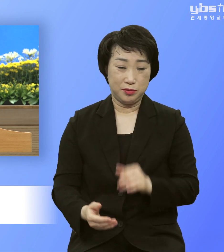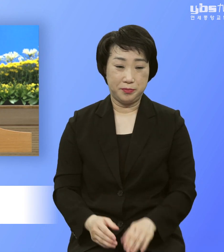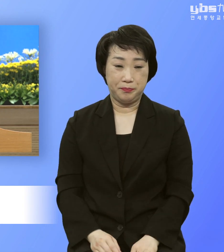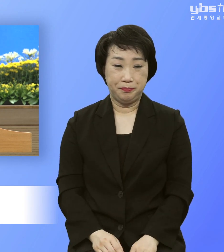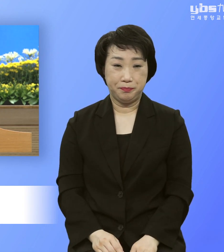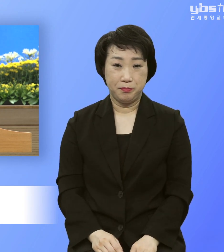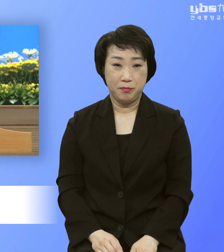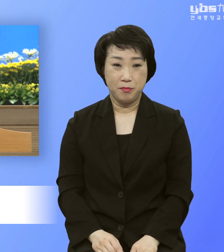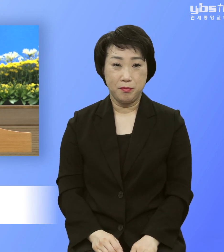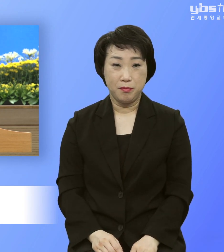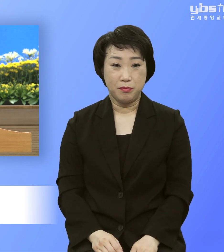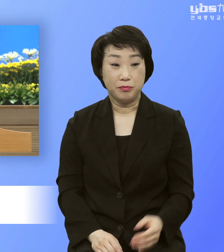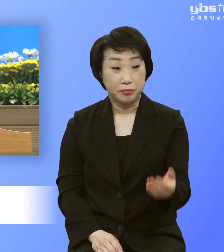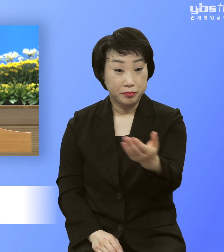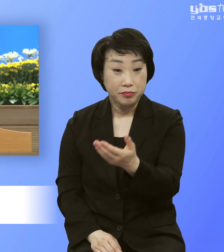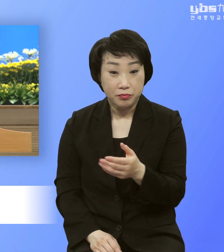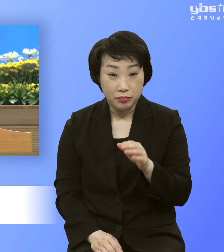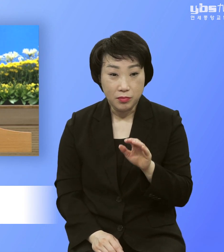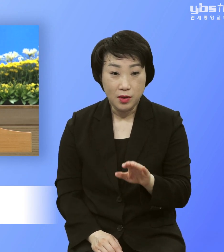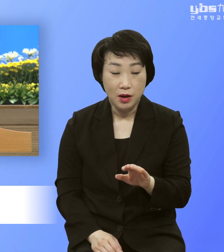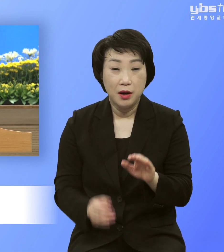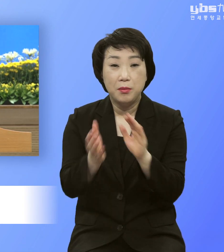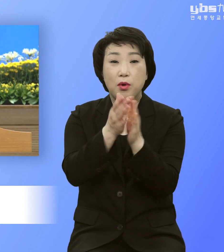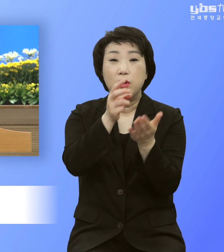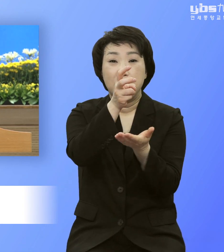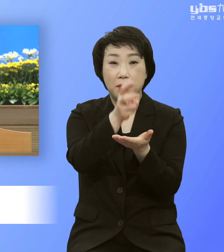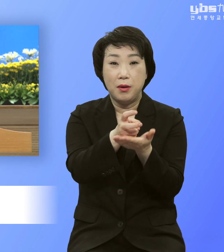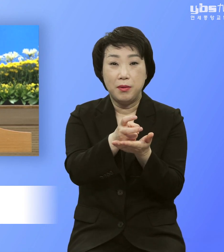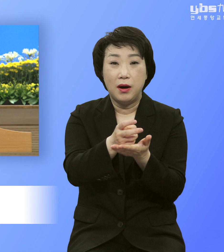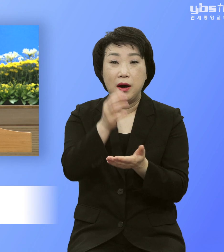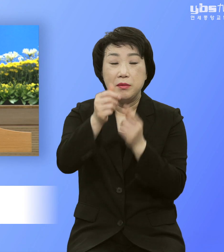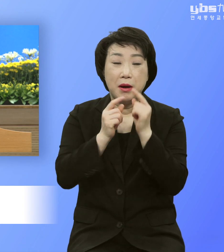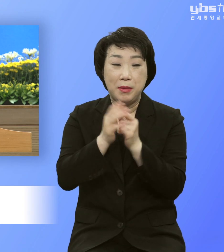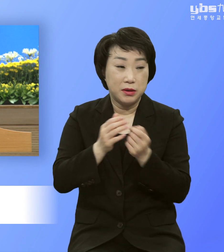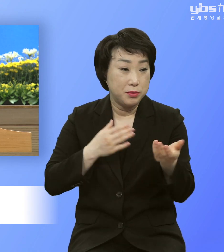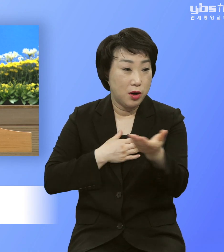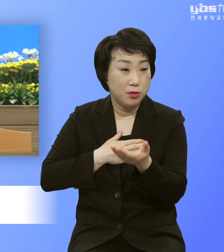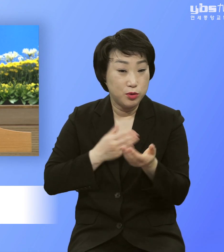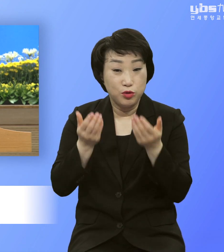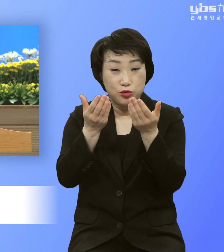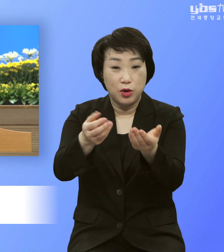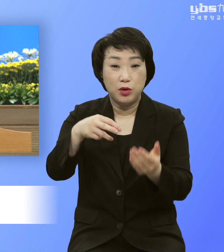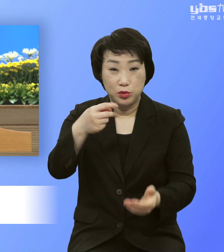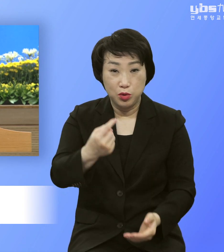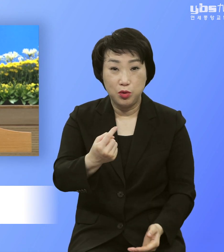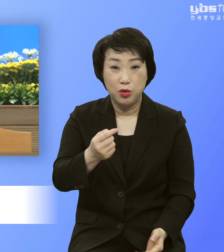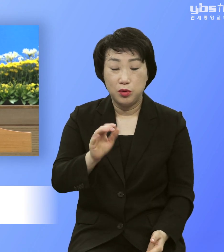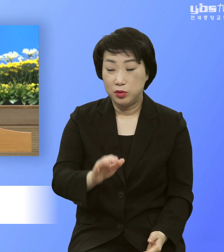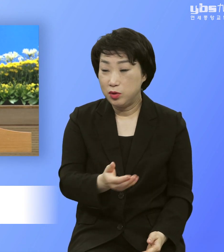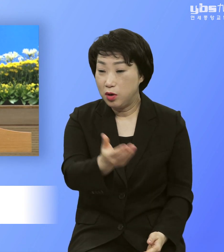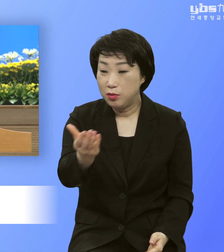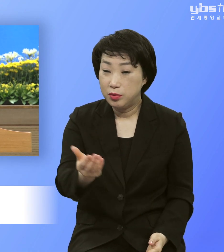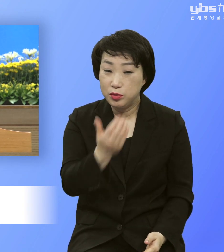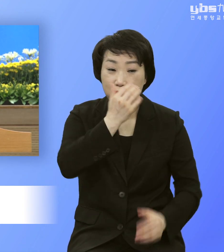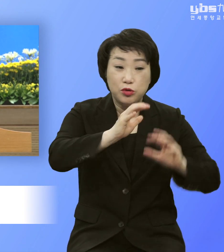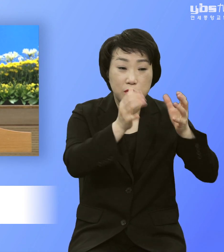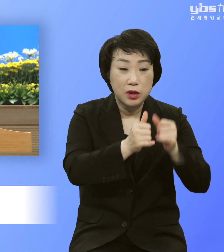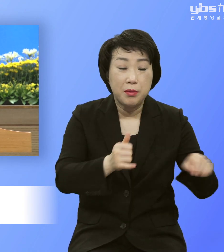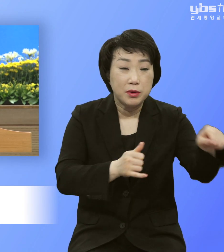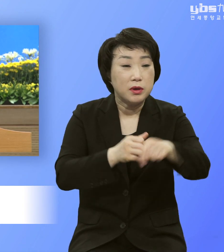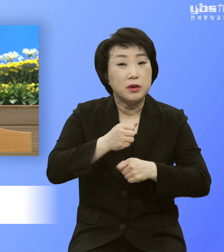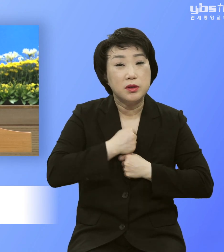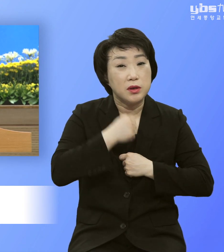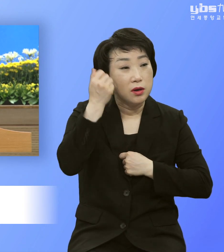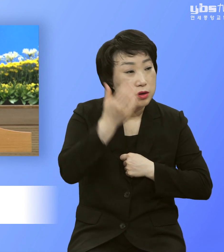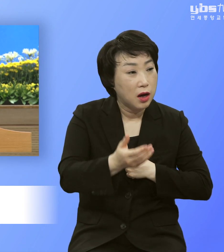응? 근데 율법을, 하나님 말씀을 보내줬지만 유대인들이